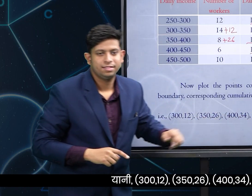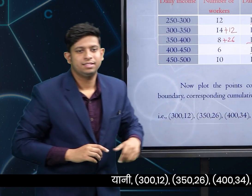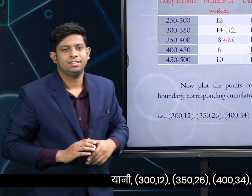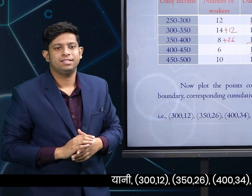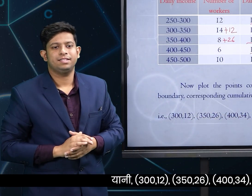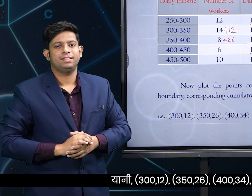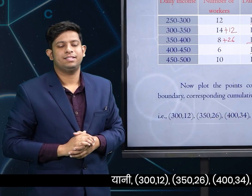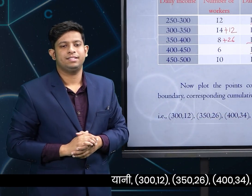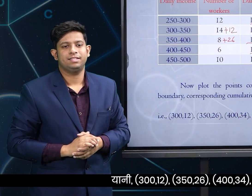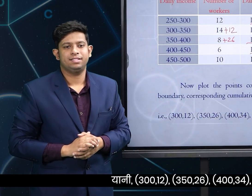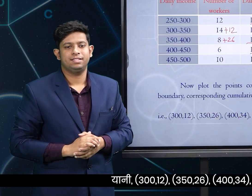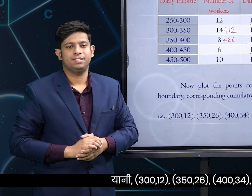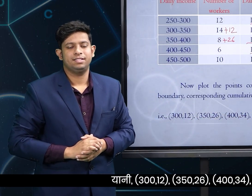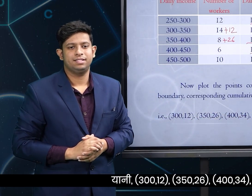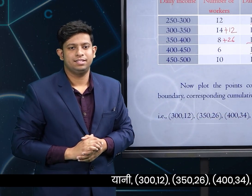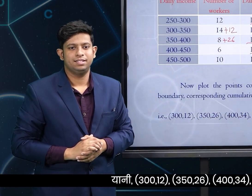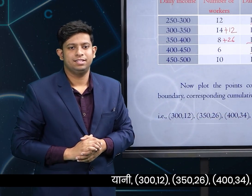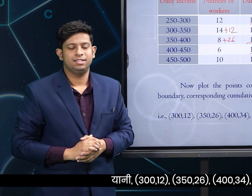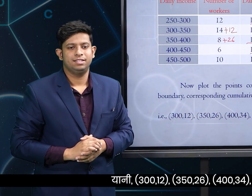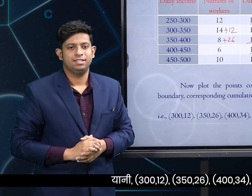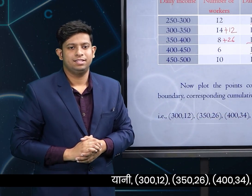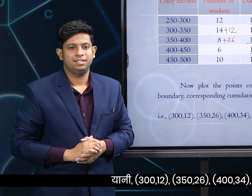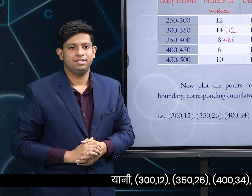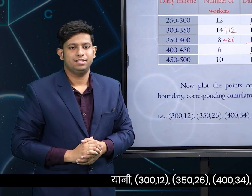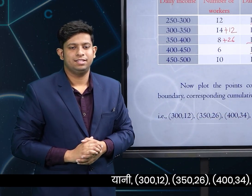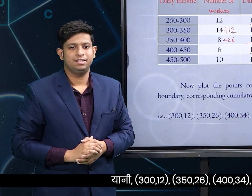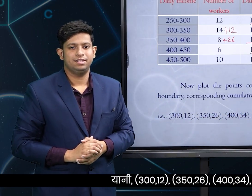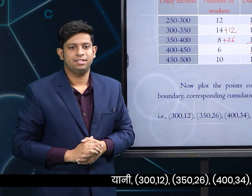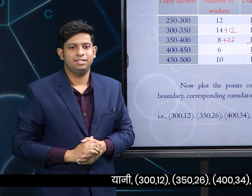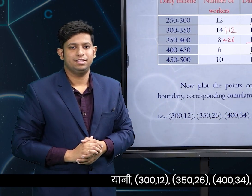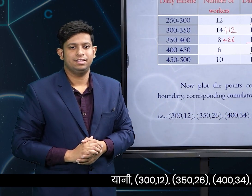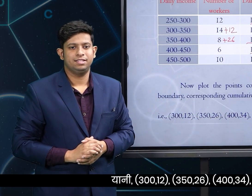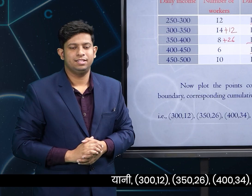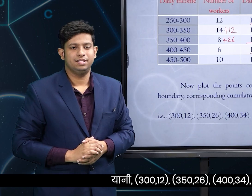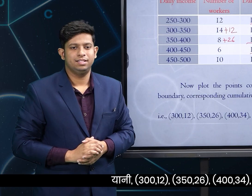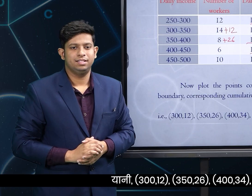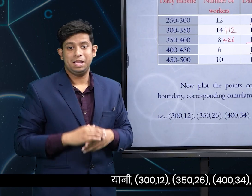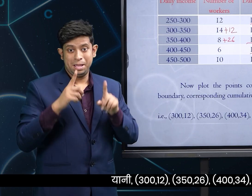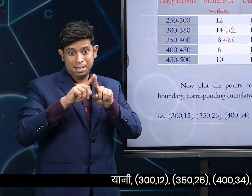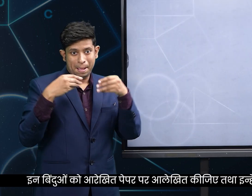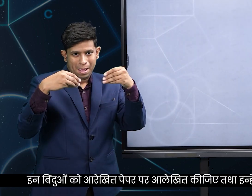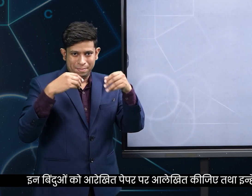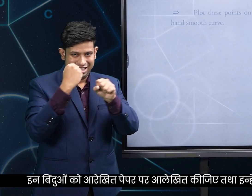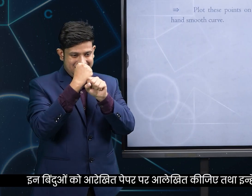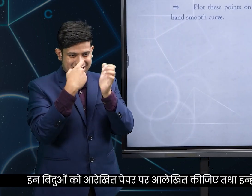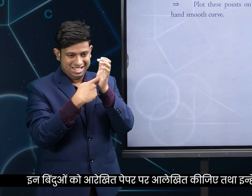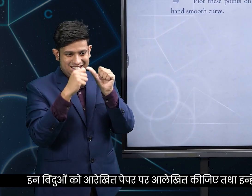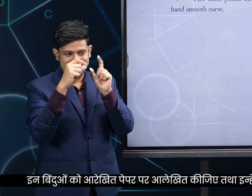350, 26, 400, 34, 450, 40, 500, 50। इन बिंदुओं को